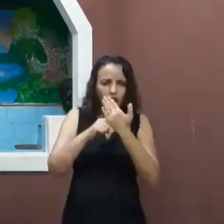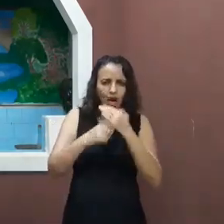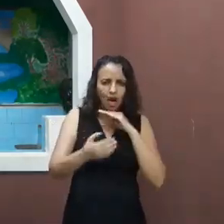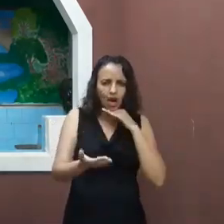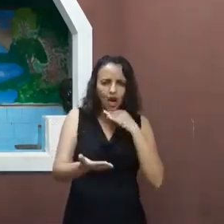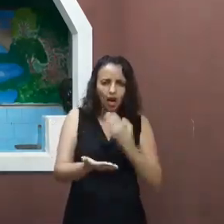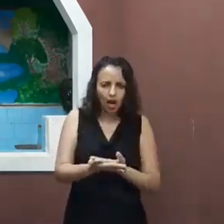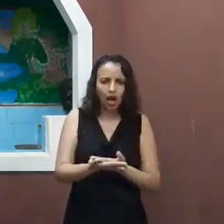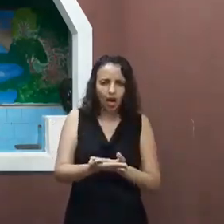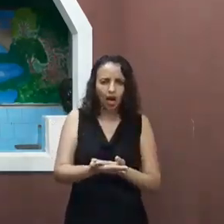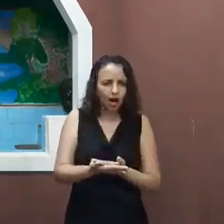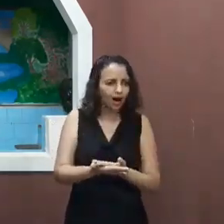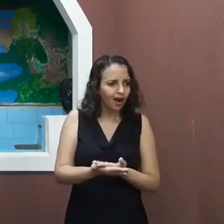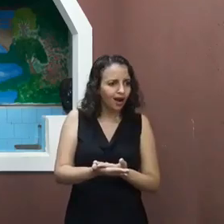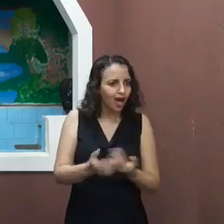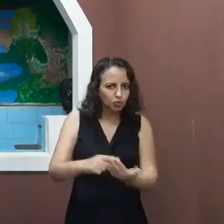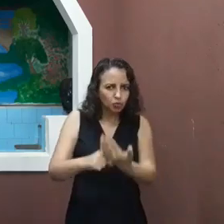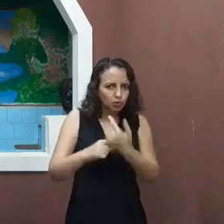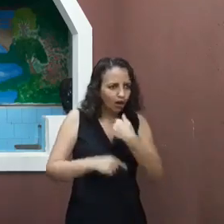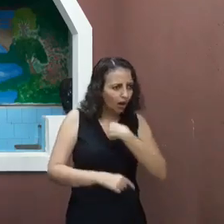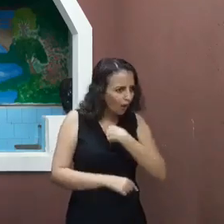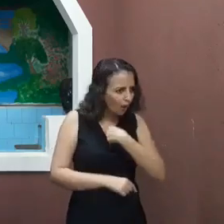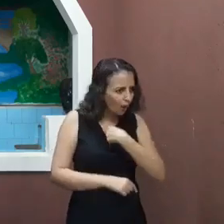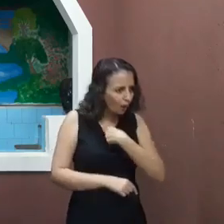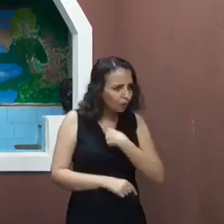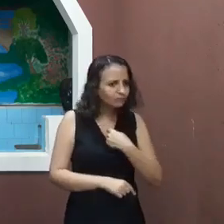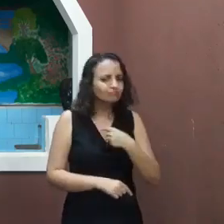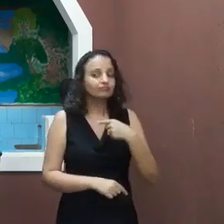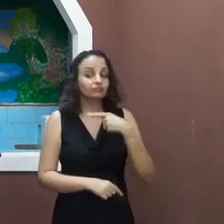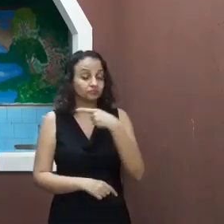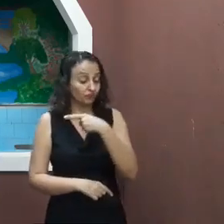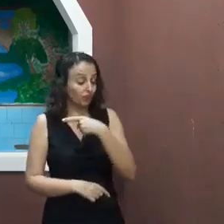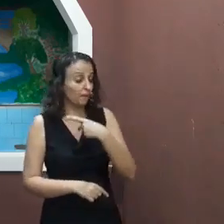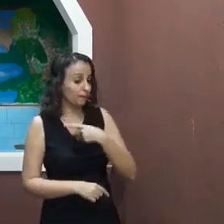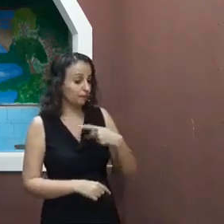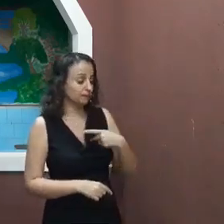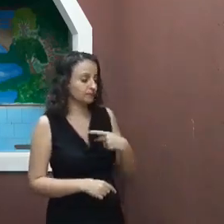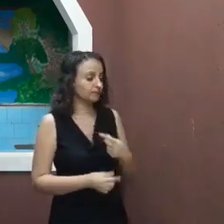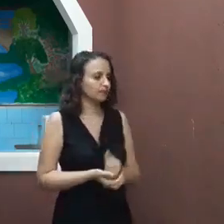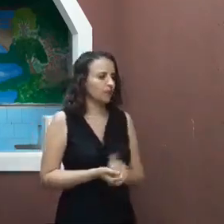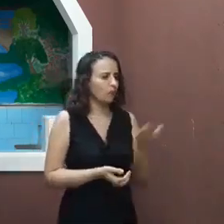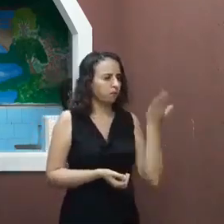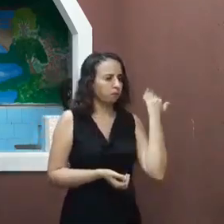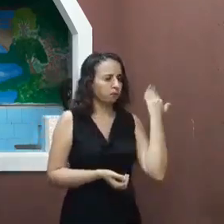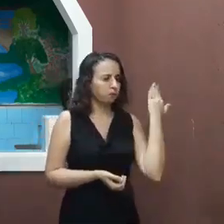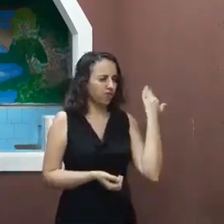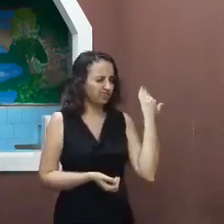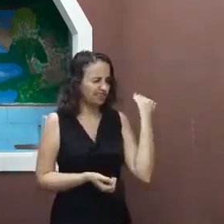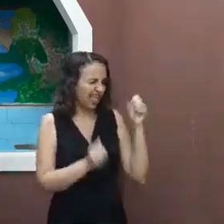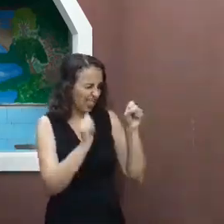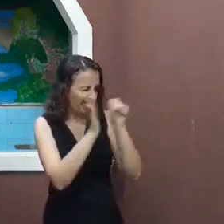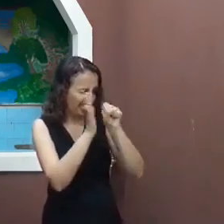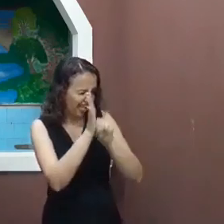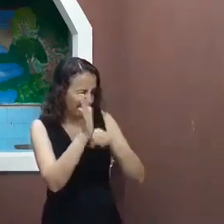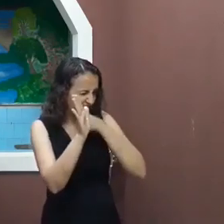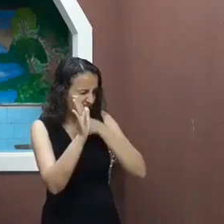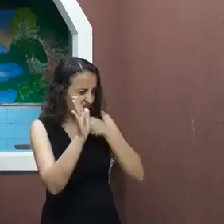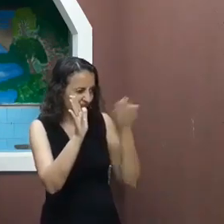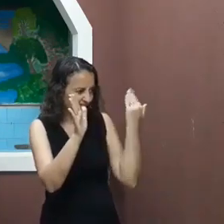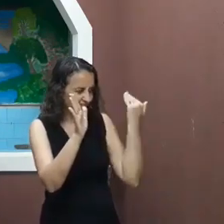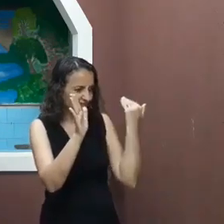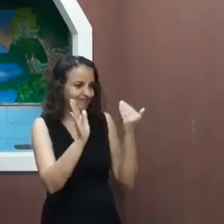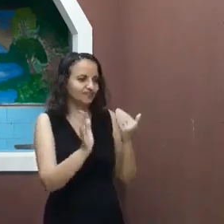Eu, no momento da minha juventude, lá no século passado, quando eu estava num momento de muita